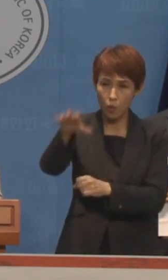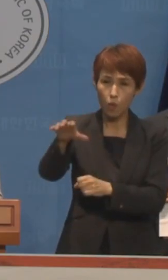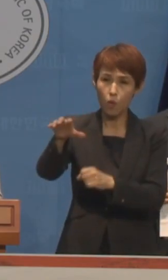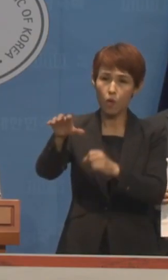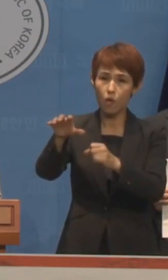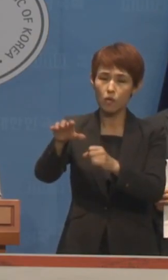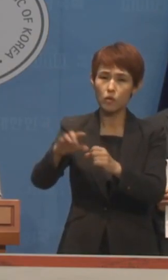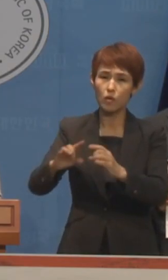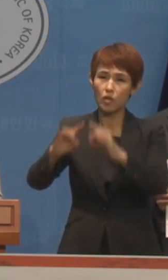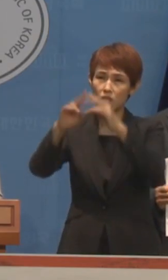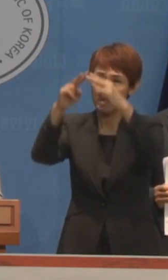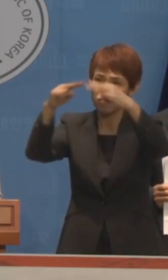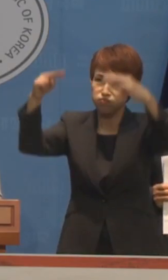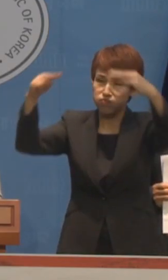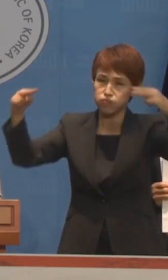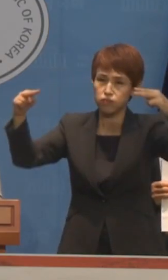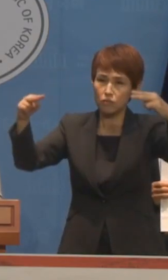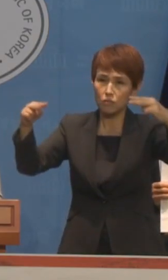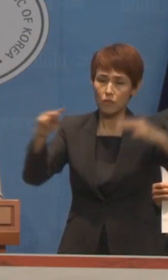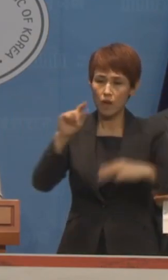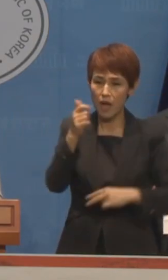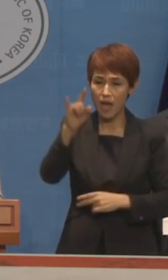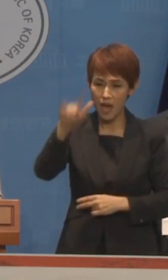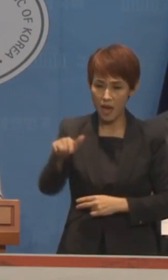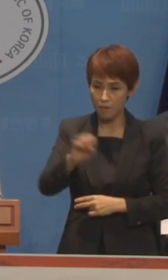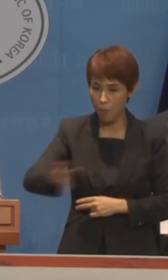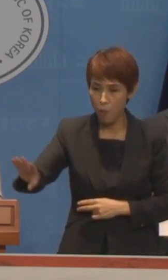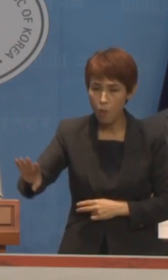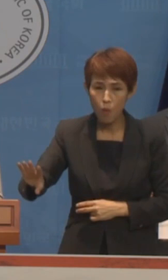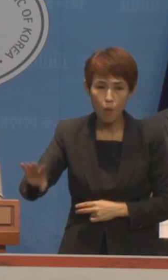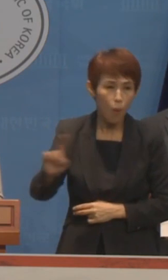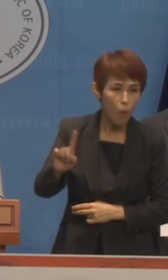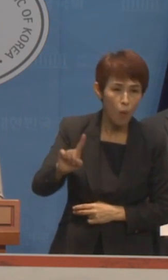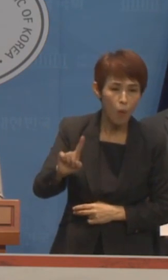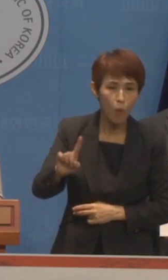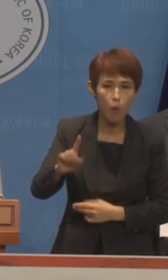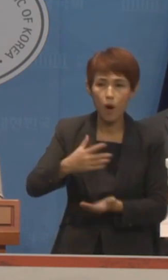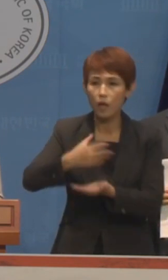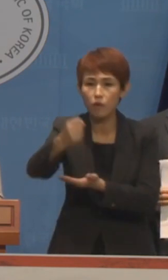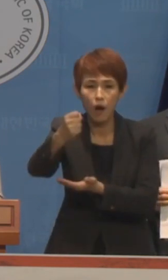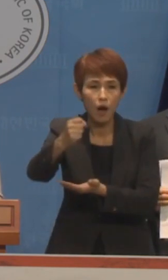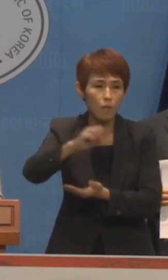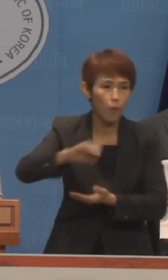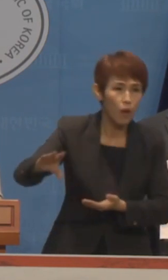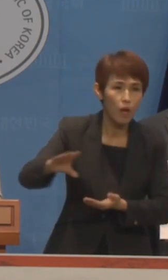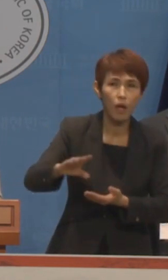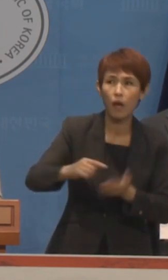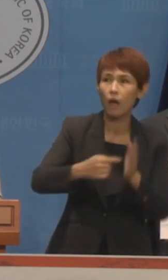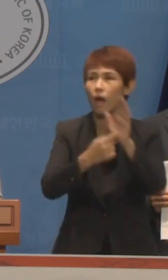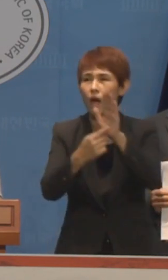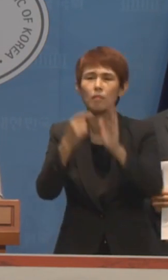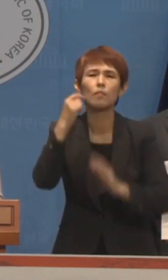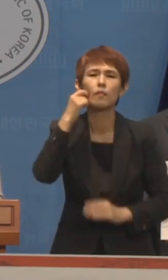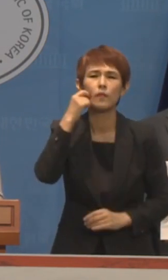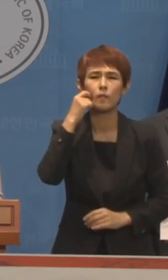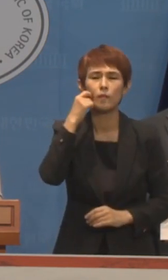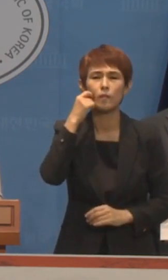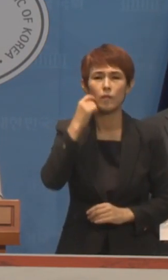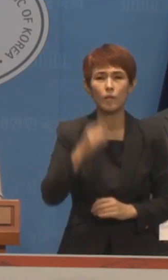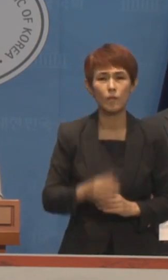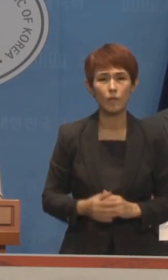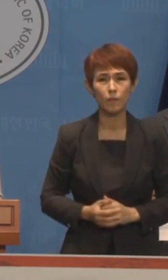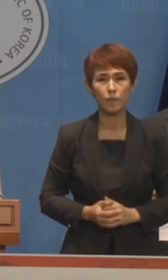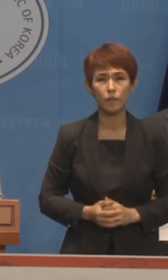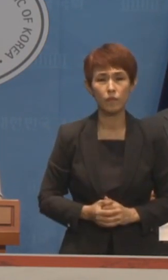송전탑, 핵폐기물을 어디로 보내자, 어디서 가져가라 이런 말들을 함부로 하지 못합니다.